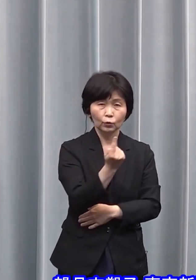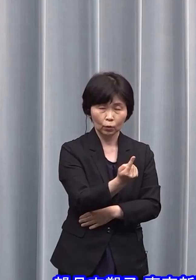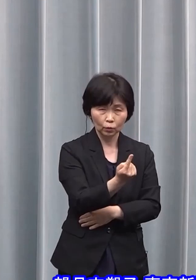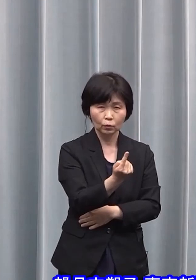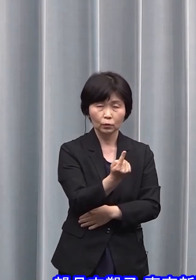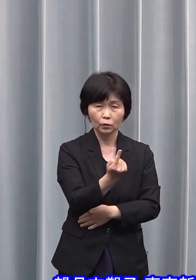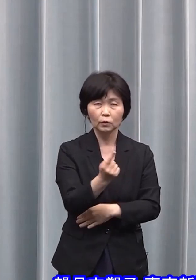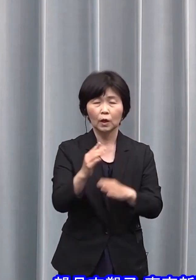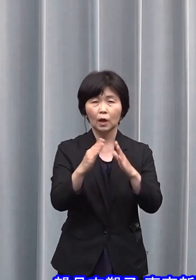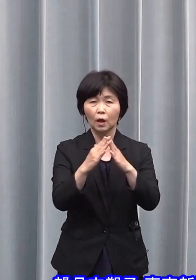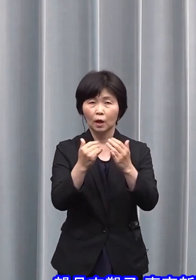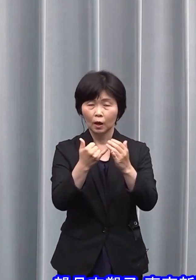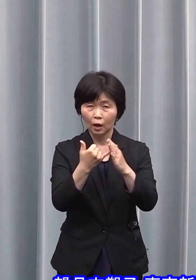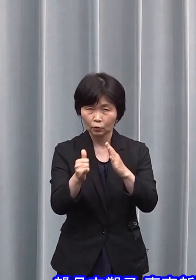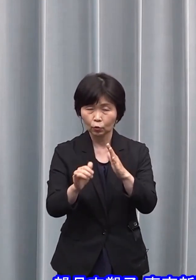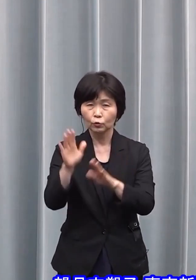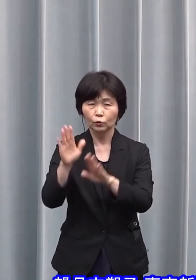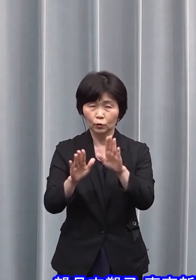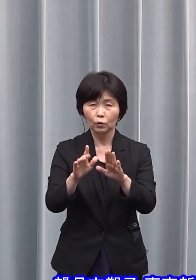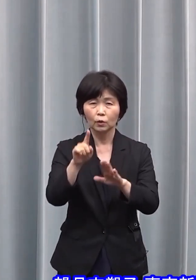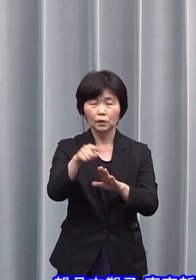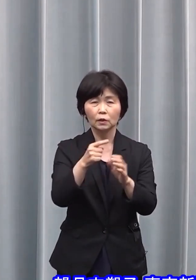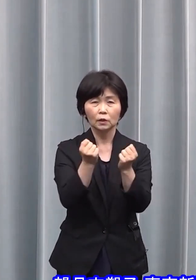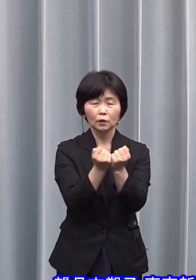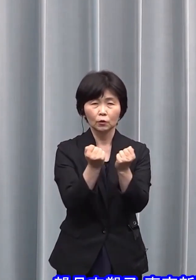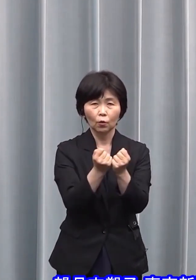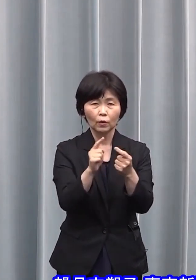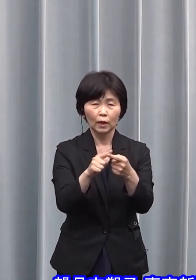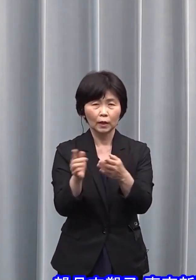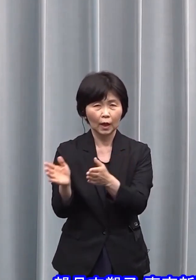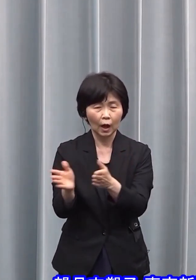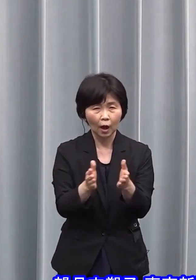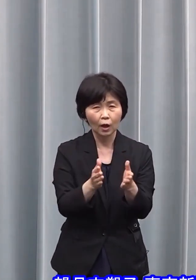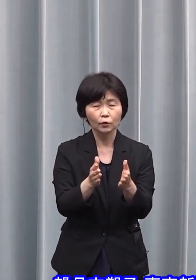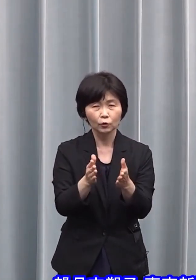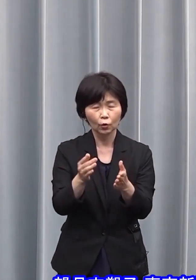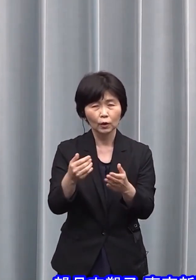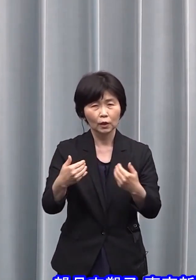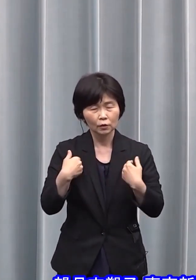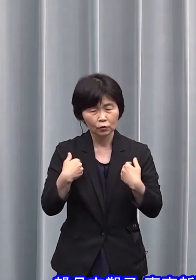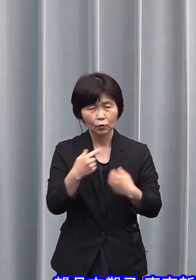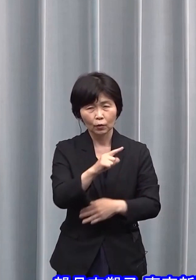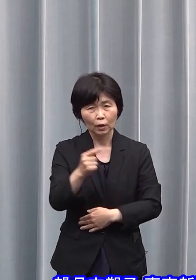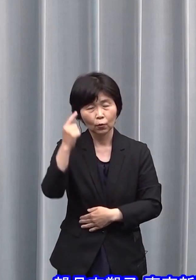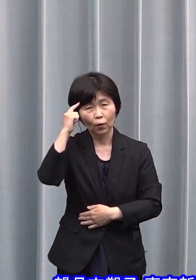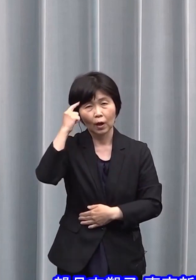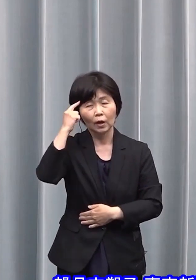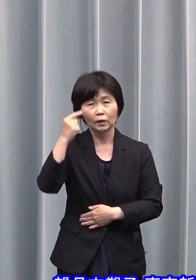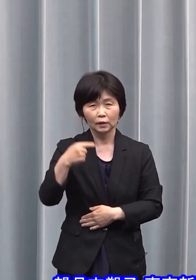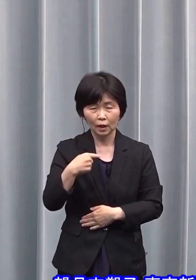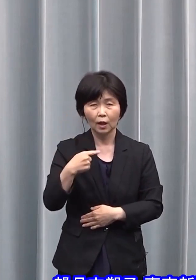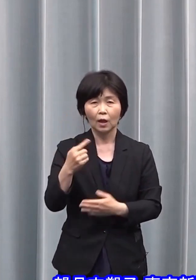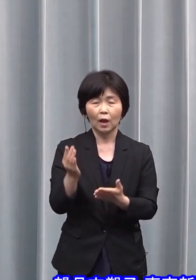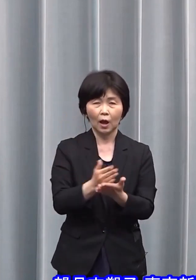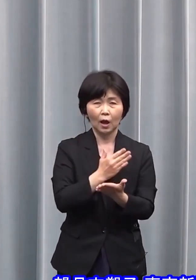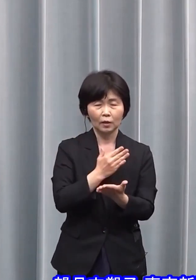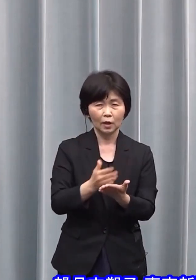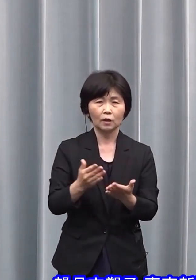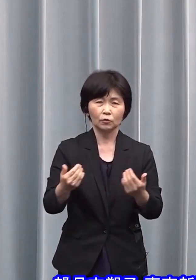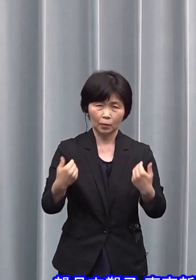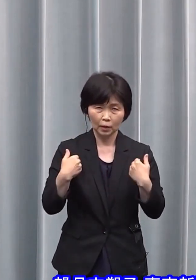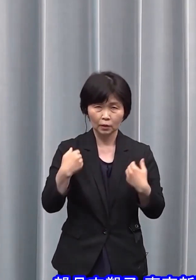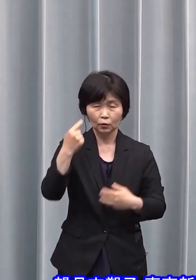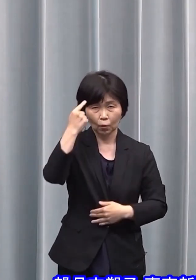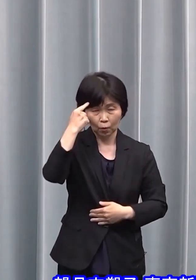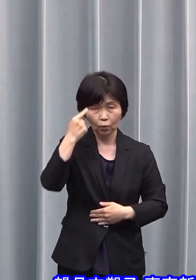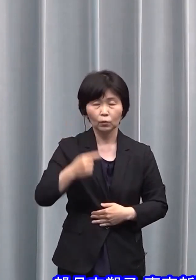家族状況や人道的配慮の必要性などさまざまな事情を勘案した上で判断がなされるものと承知し